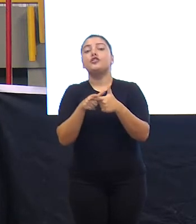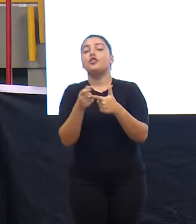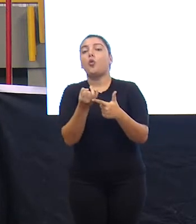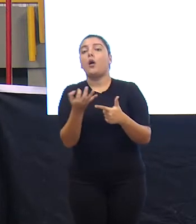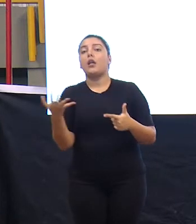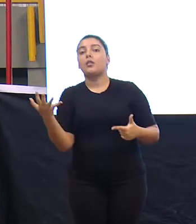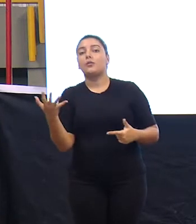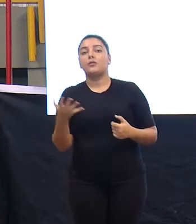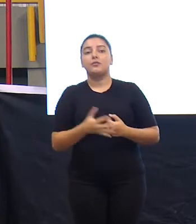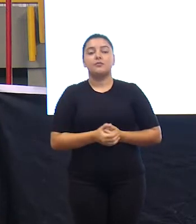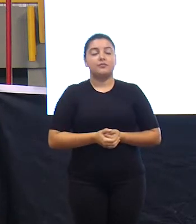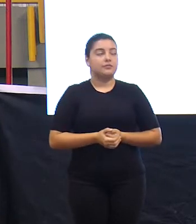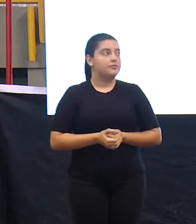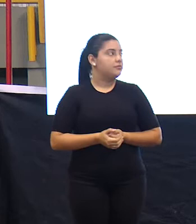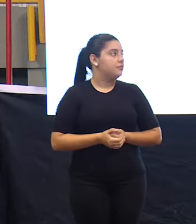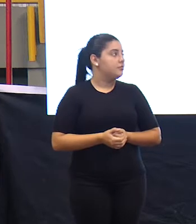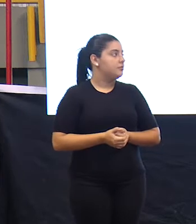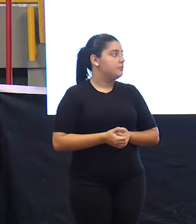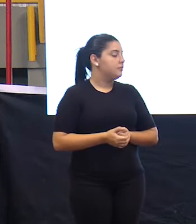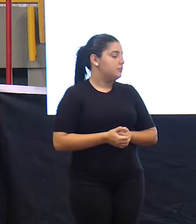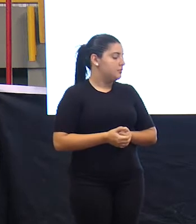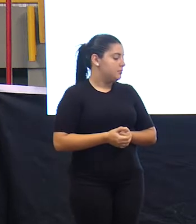quanto?